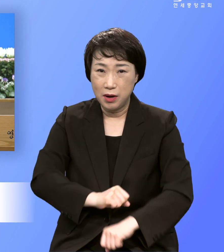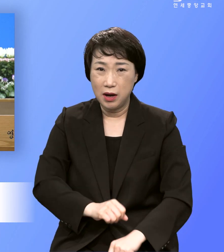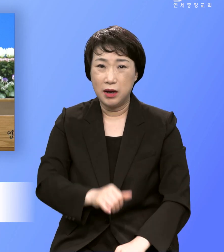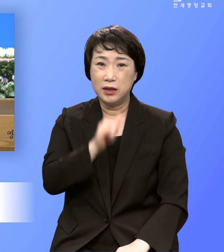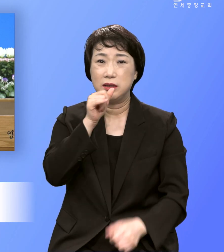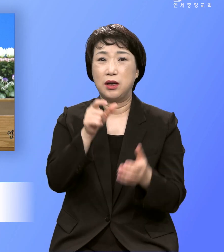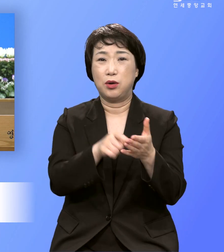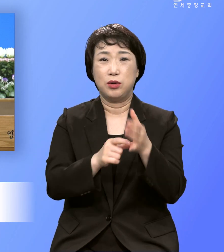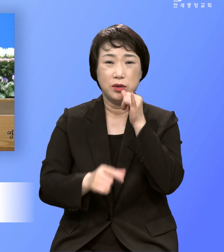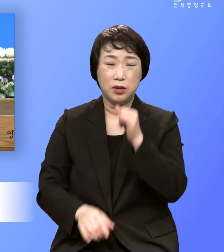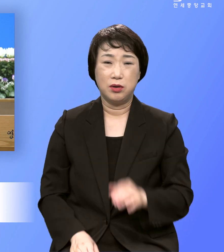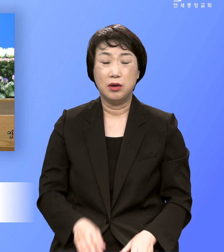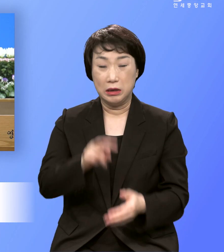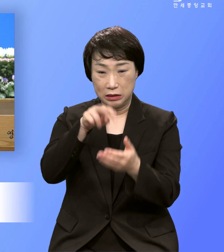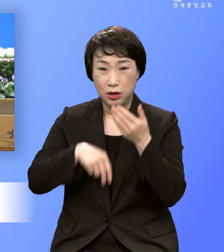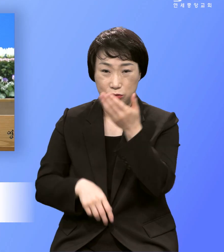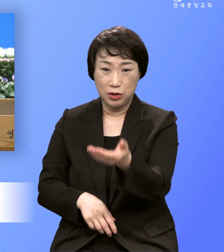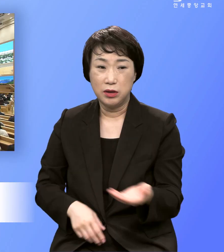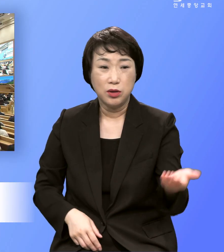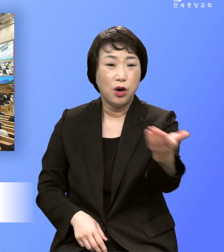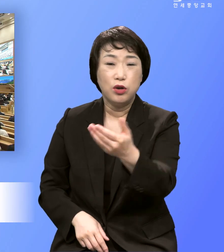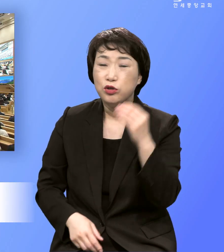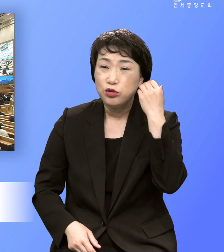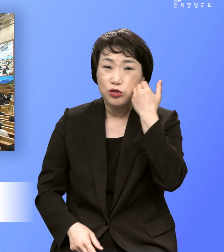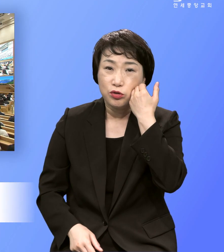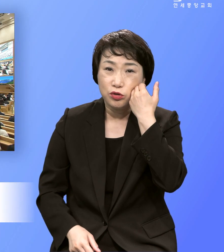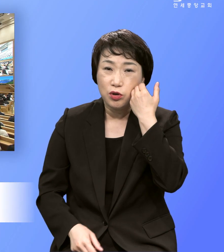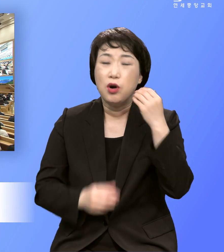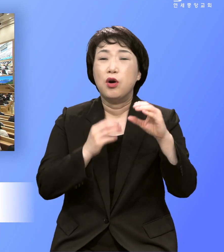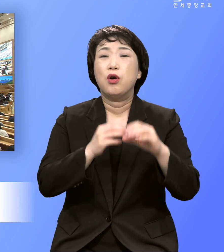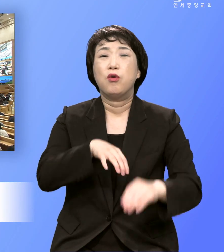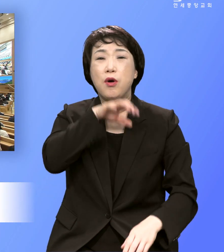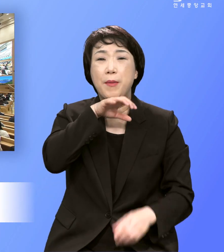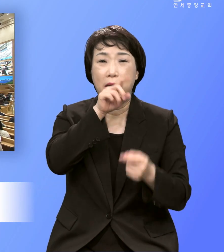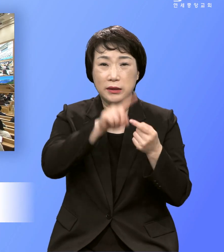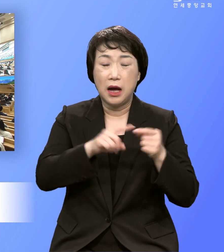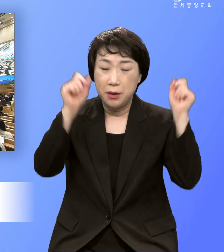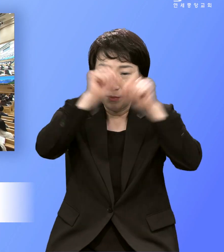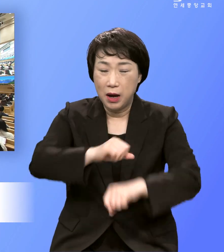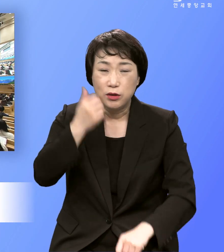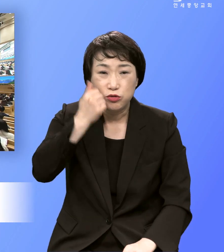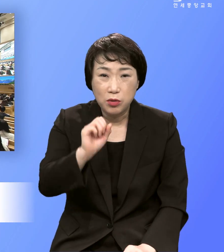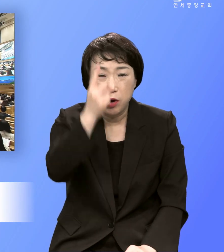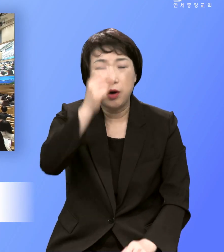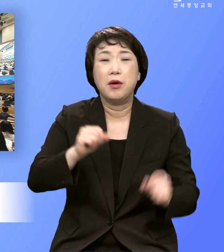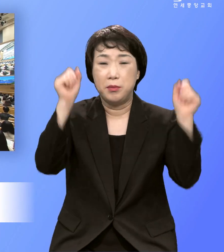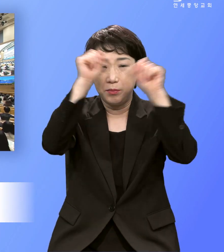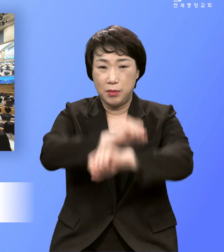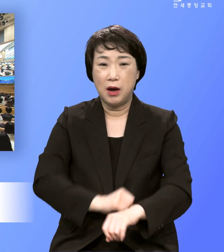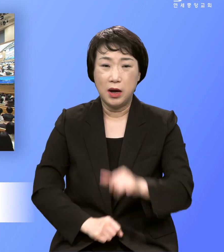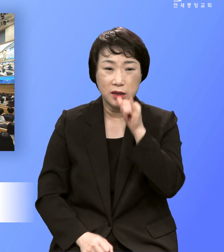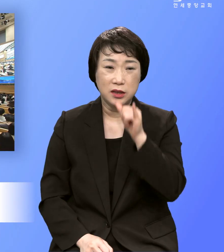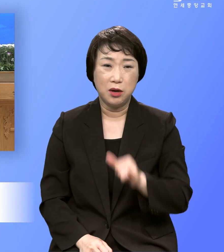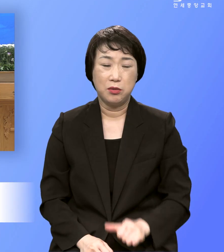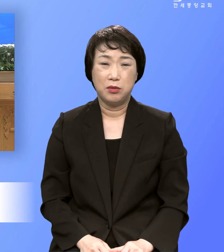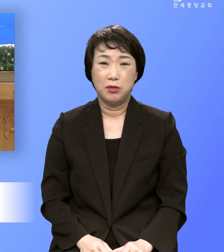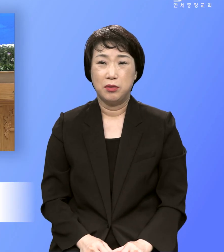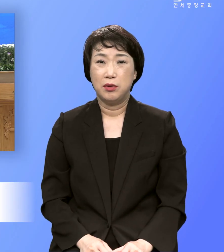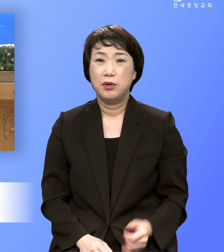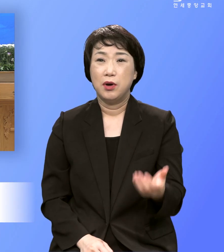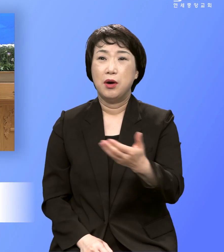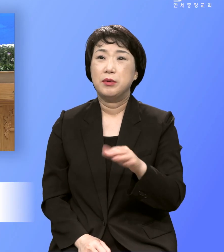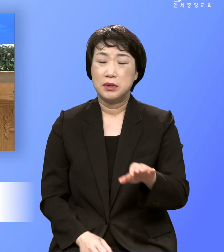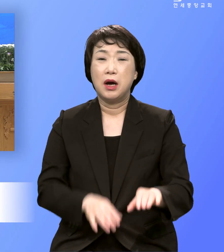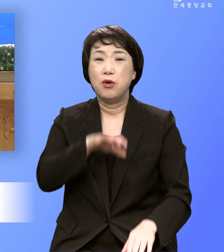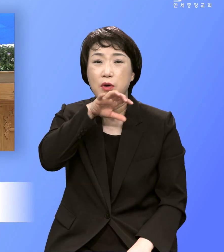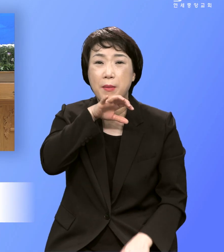멸망당했다니. 읽어봐. 저희 중에 어떤 이들이 원망하다가 멸망시키는 자에게 멸망하였나니. 자,